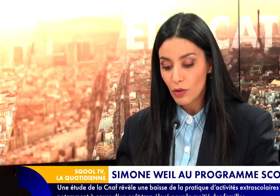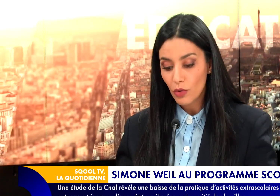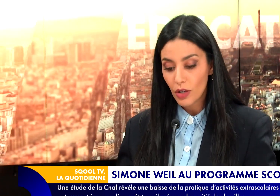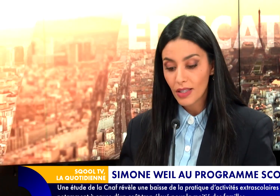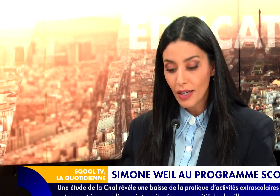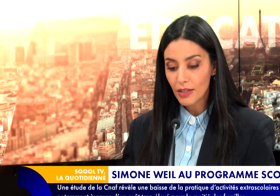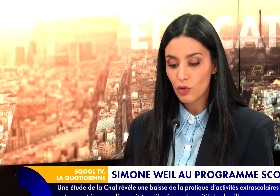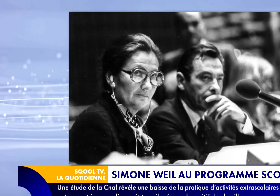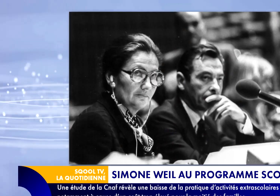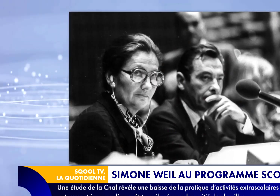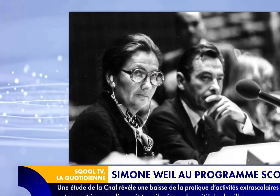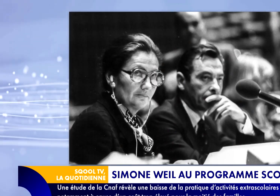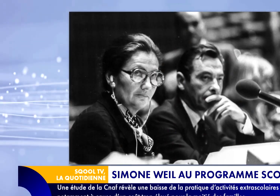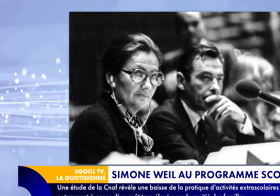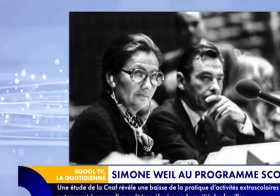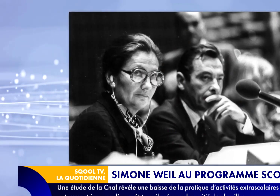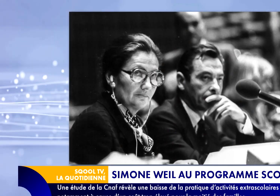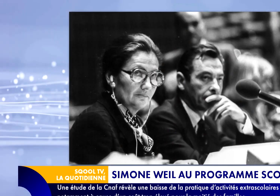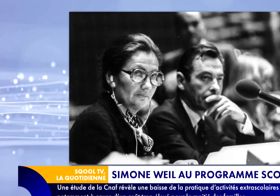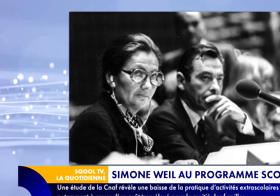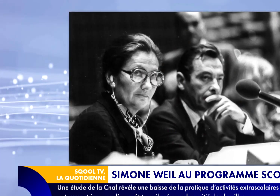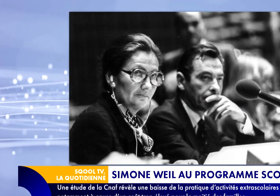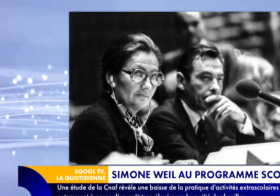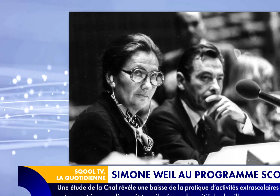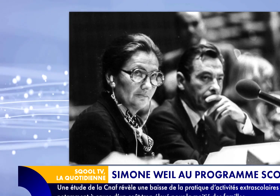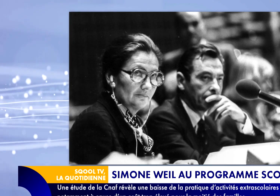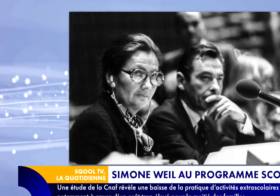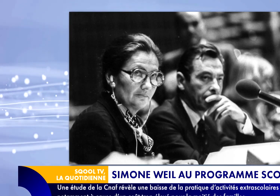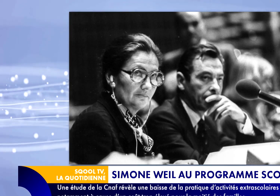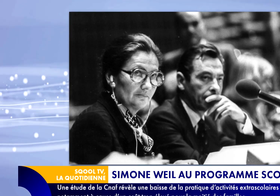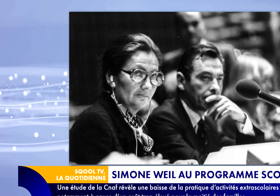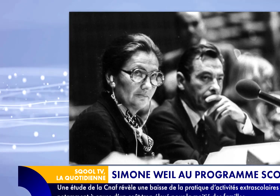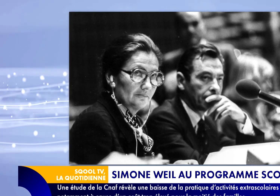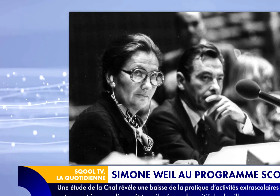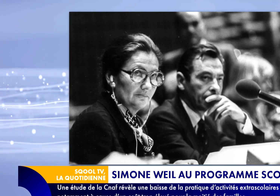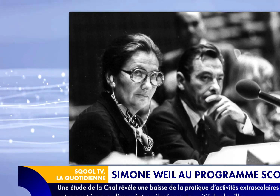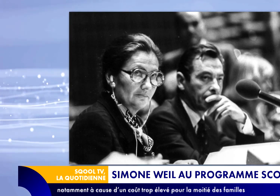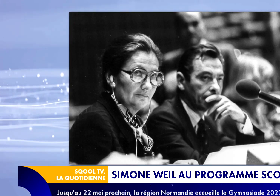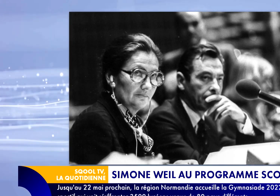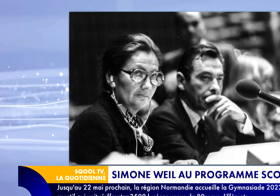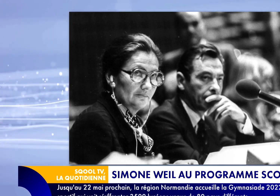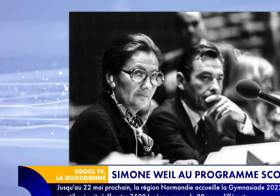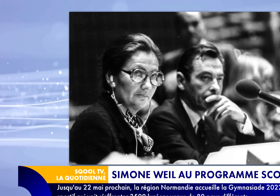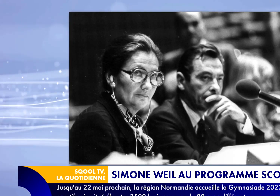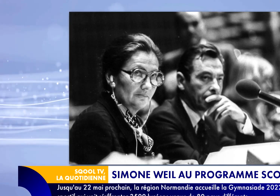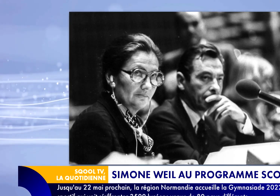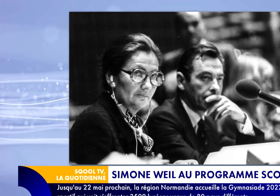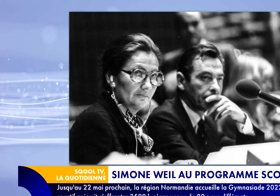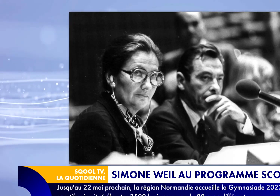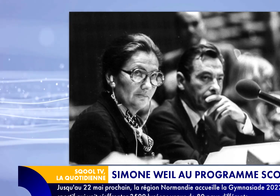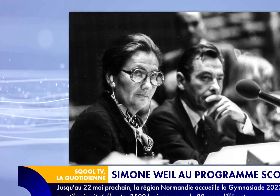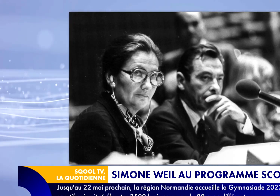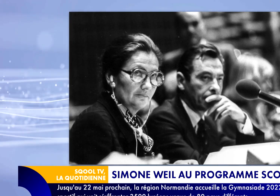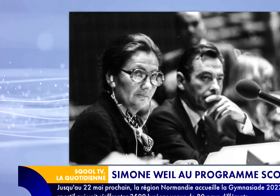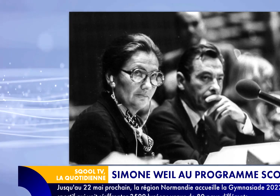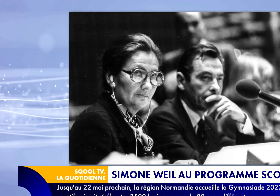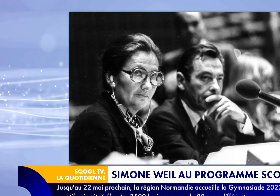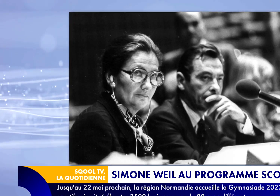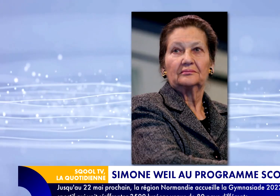le 13 juillet 1927, Simone Veil a été haut fonctionnaire dans la magistrature, première femme nommée ministre d'État, première femme